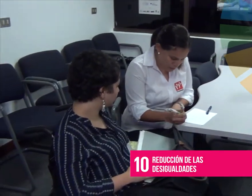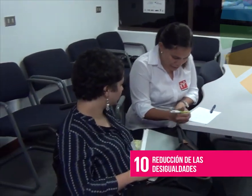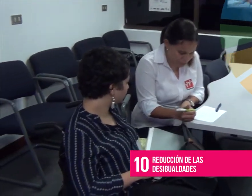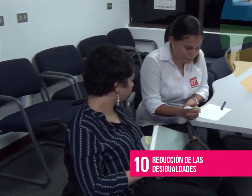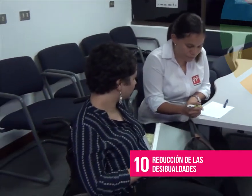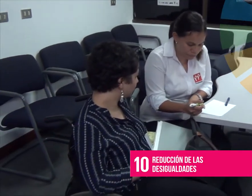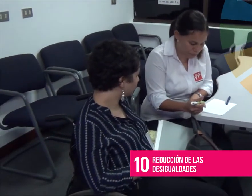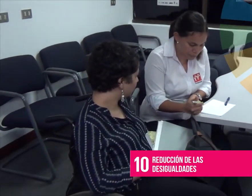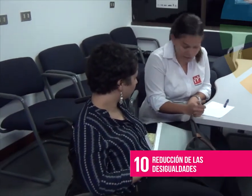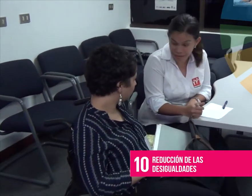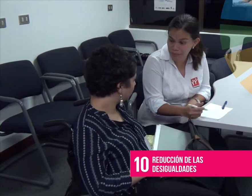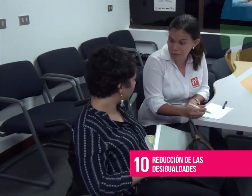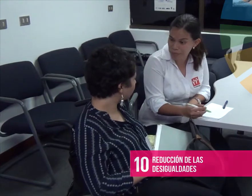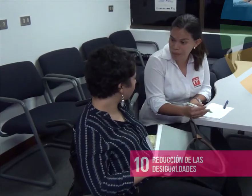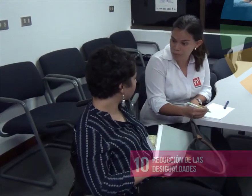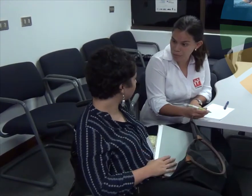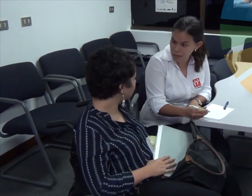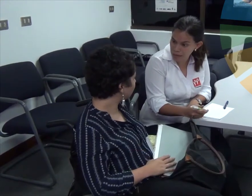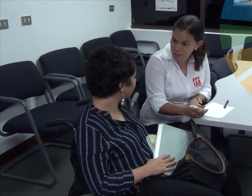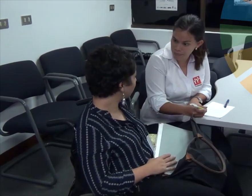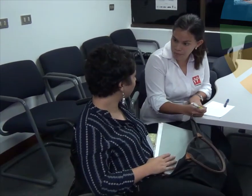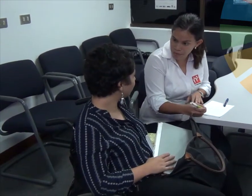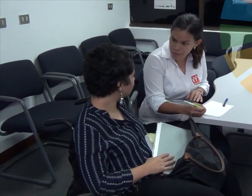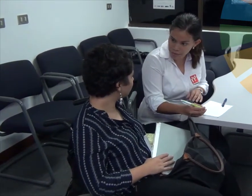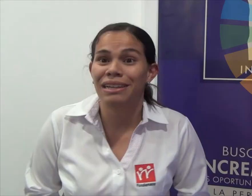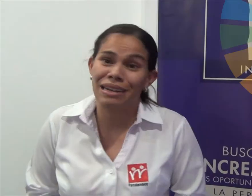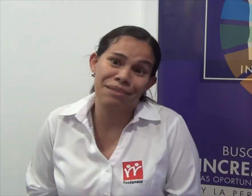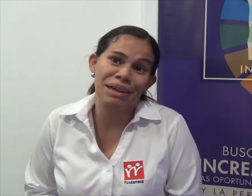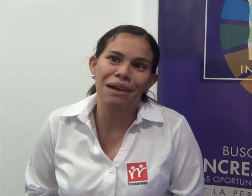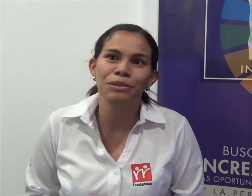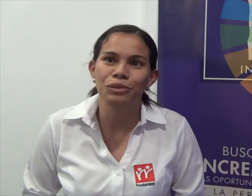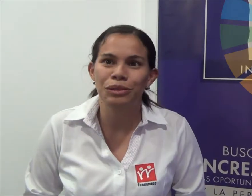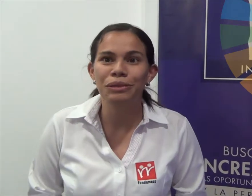positiva, saber que todas las diferencias pues, las marcamos nosotros.